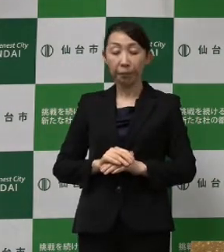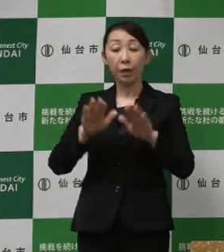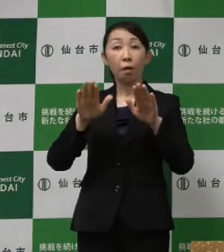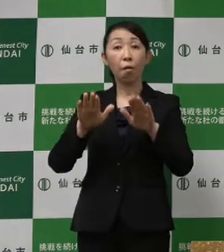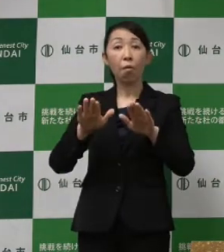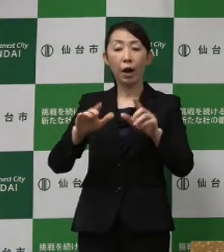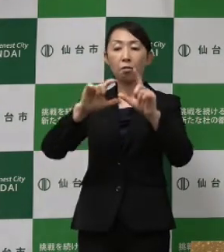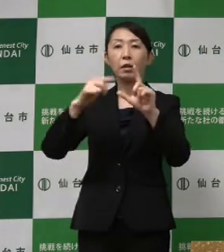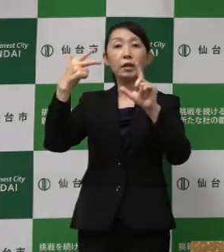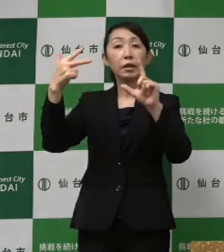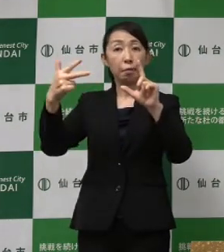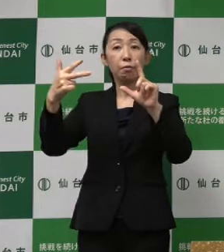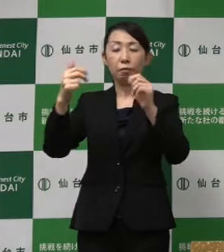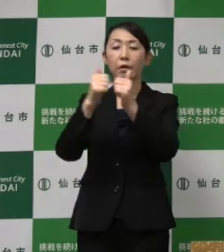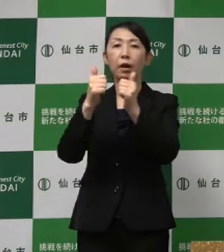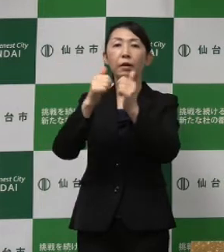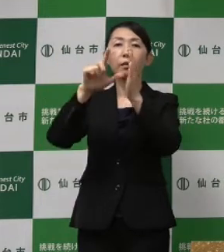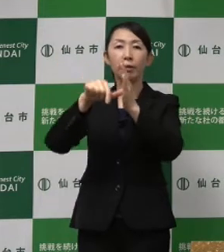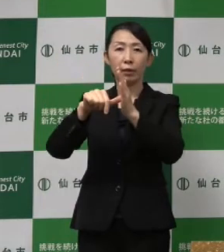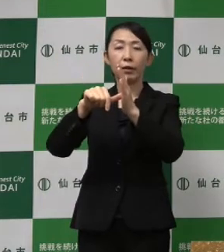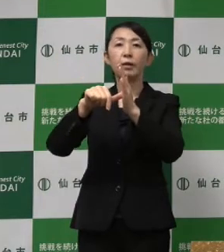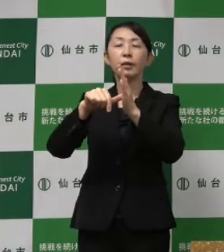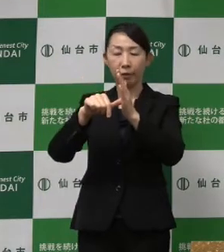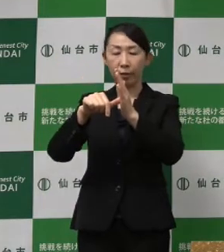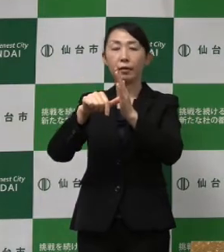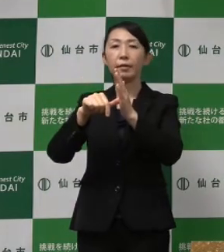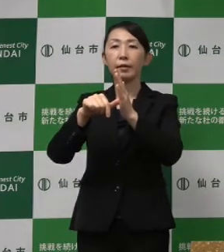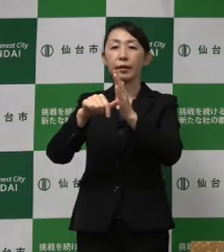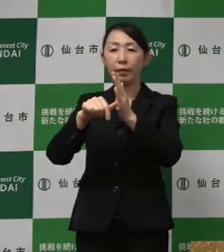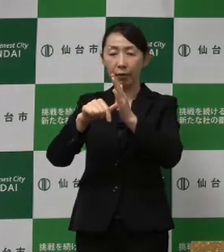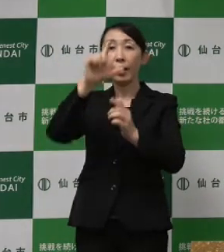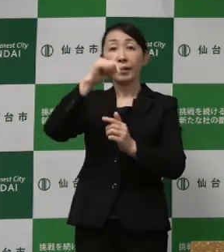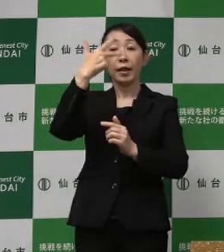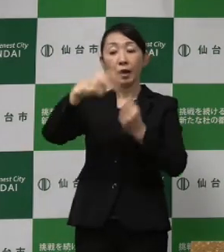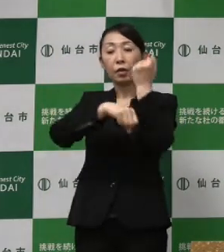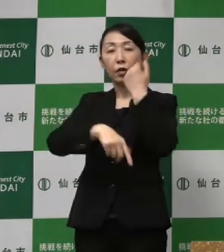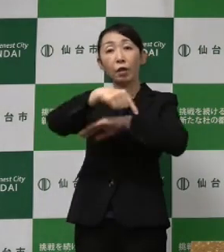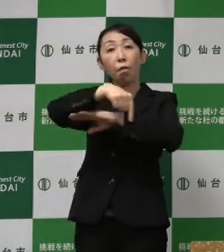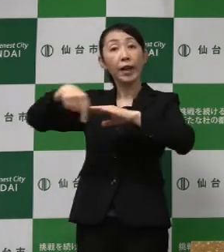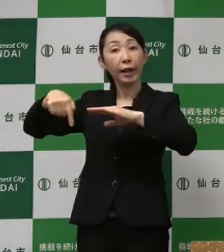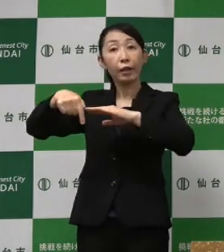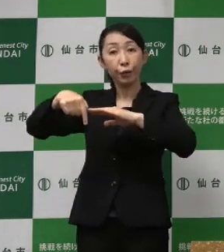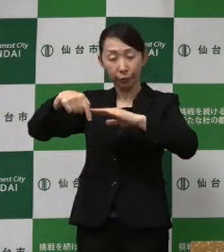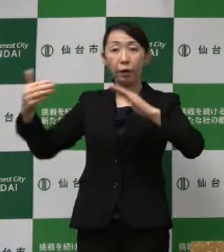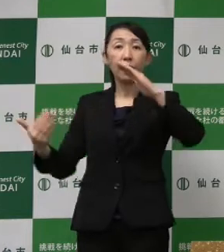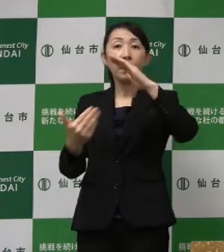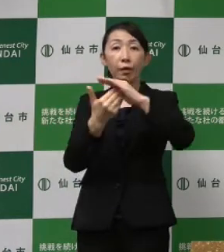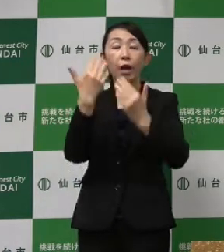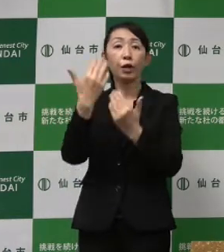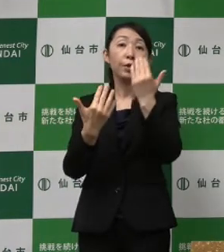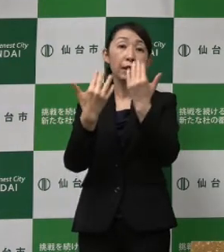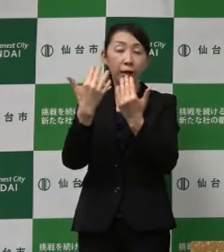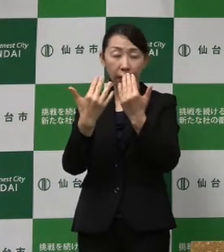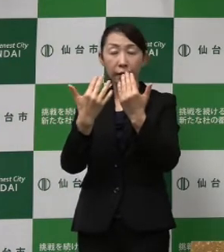の G7 におきまして、は基本計画に掲げますザ・グリーネストシティ仙台